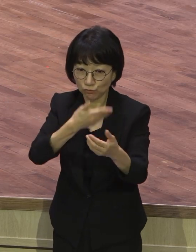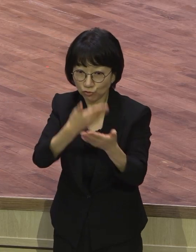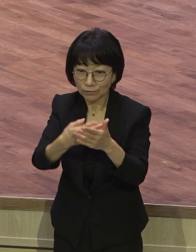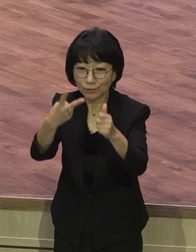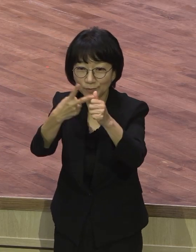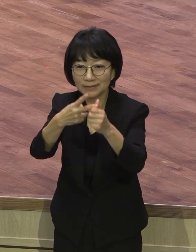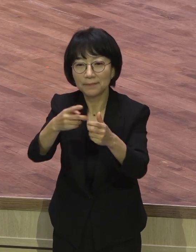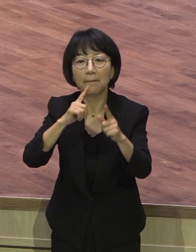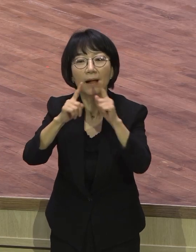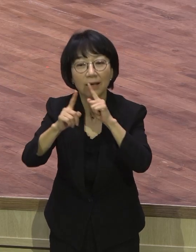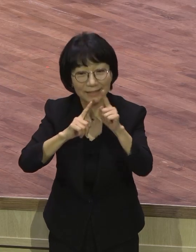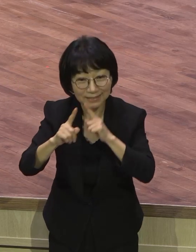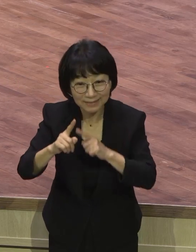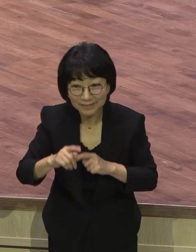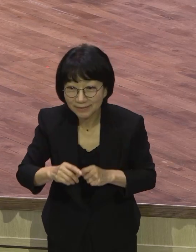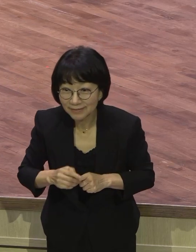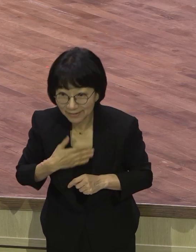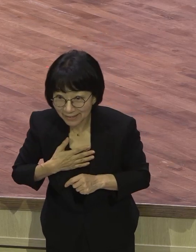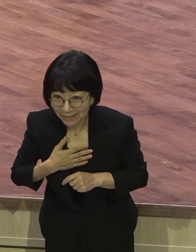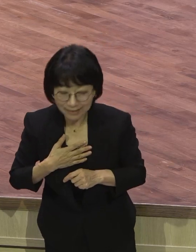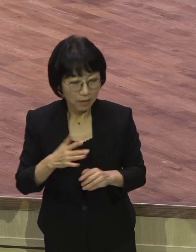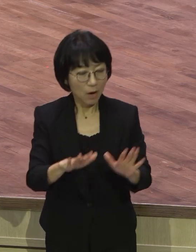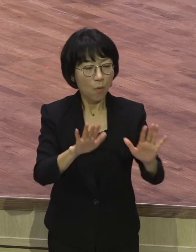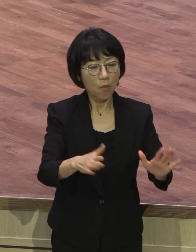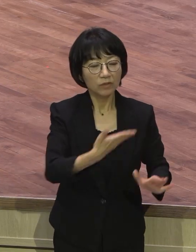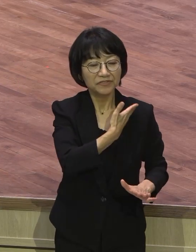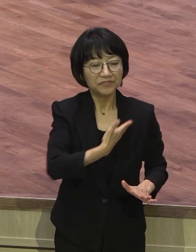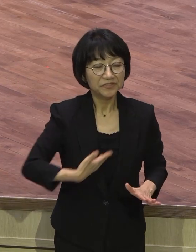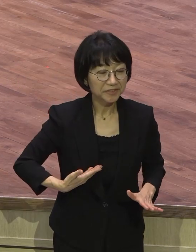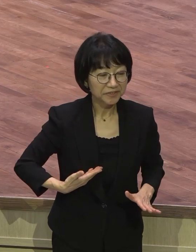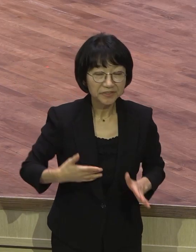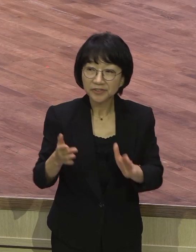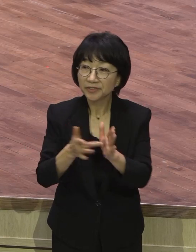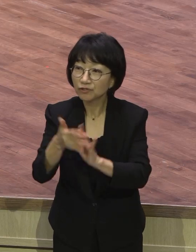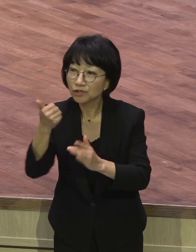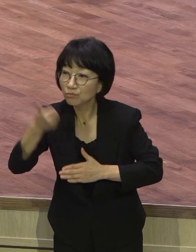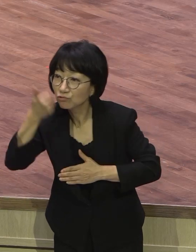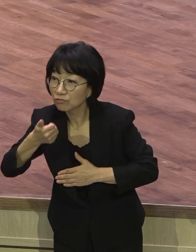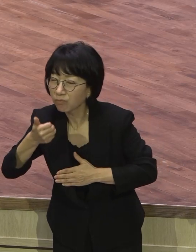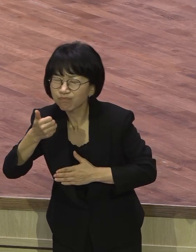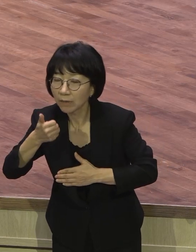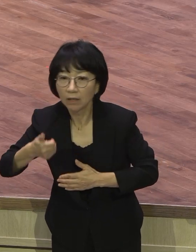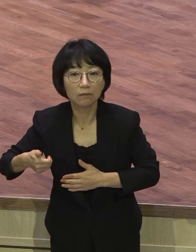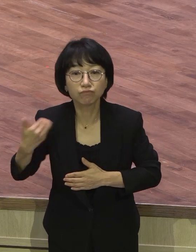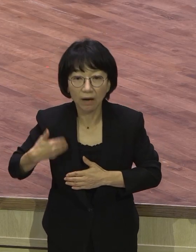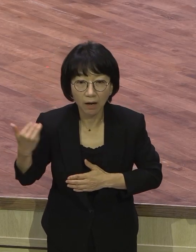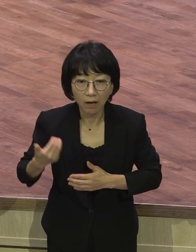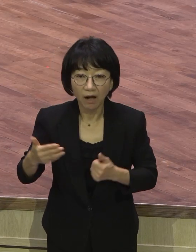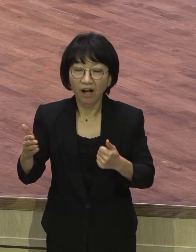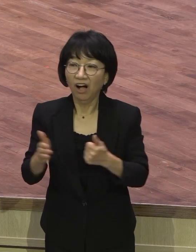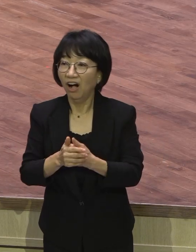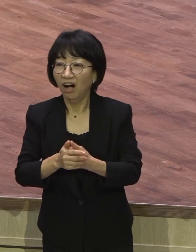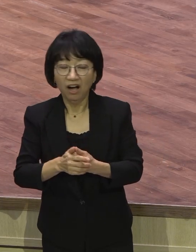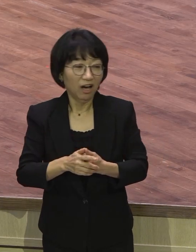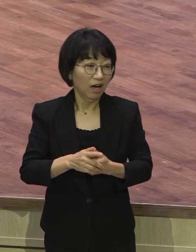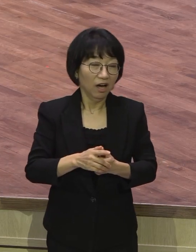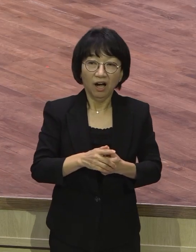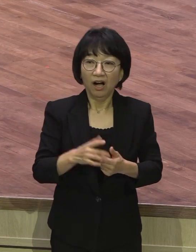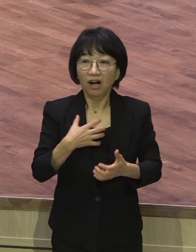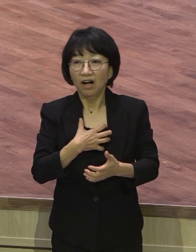제자들이 지금 예수님이 누우신지 놓치니까 딴소리 하는 겁니다 예수님이 누우신지 놓치니까 딴소리 해요